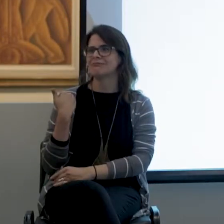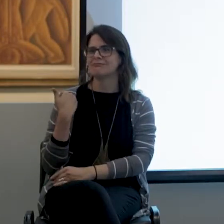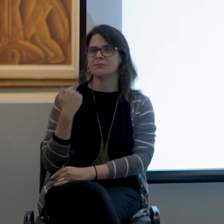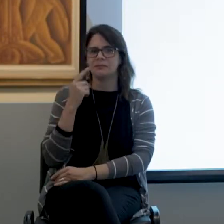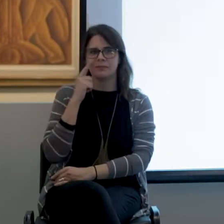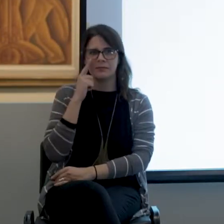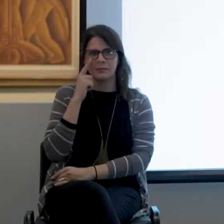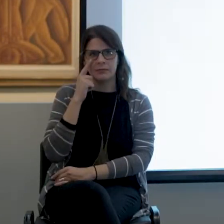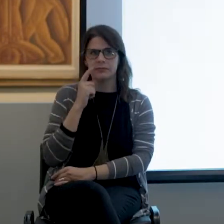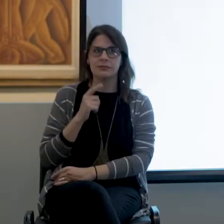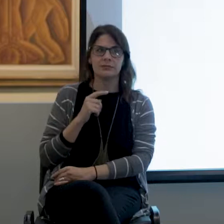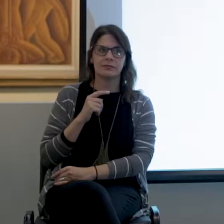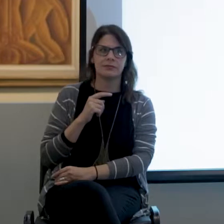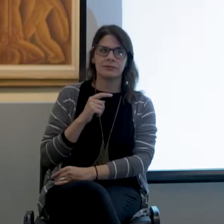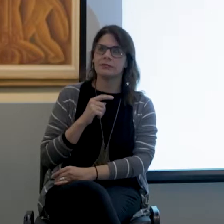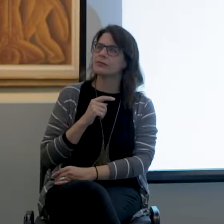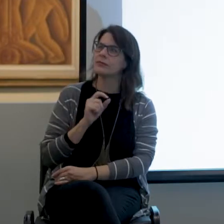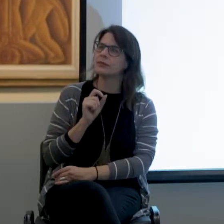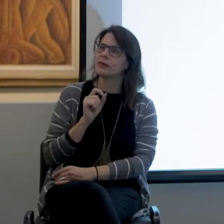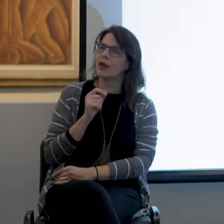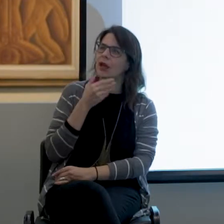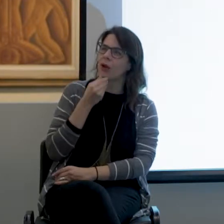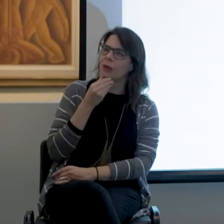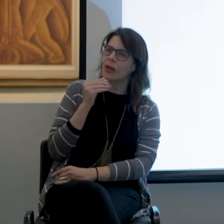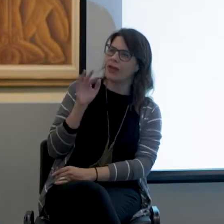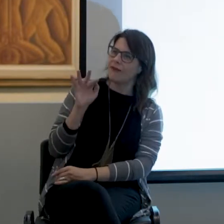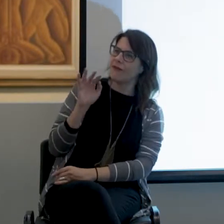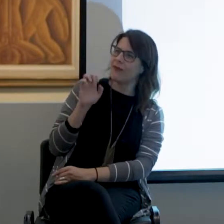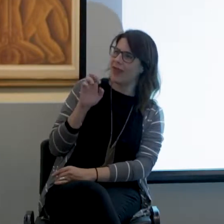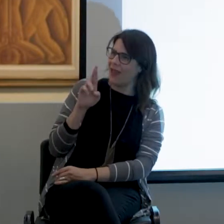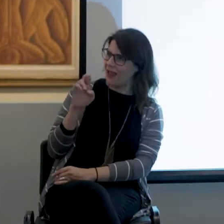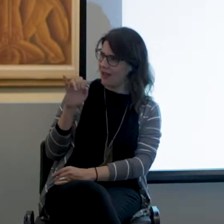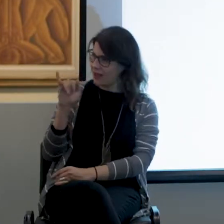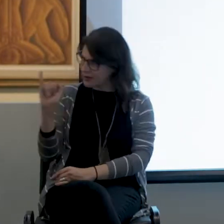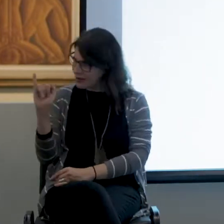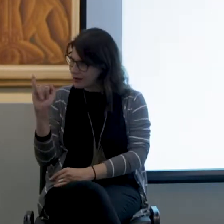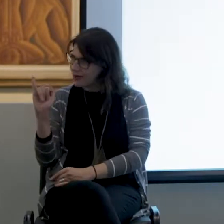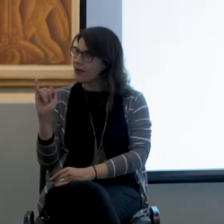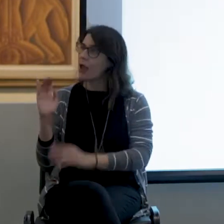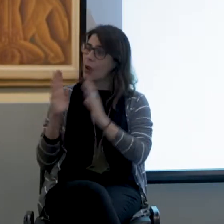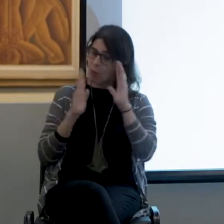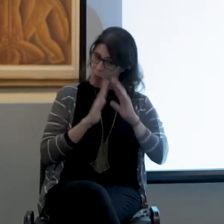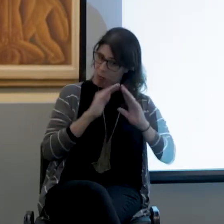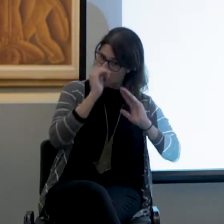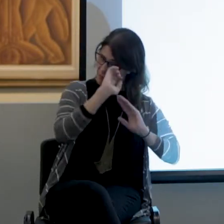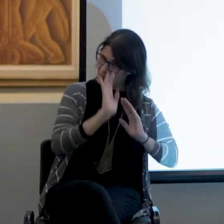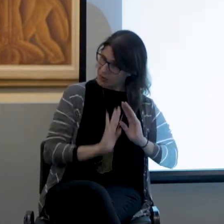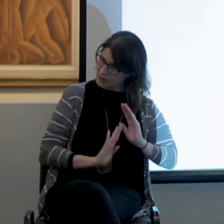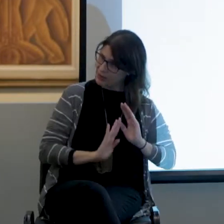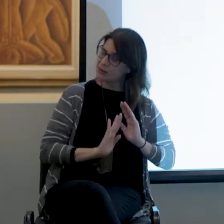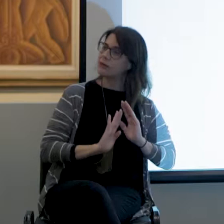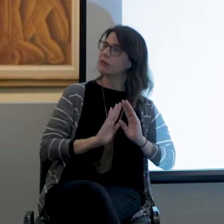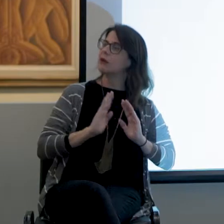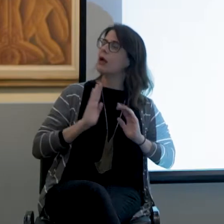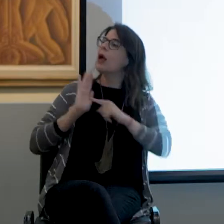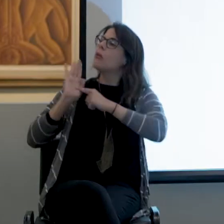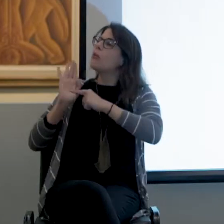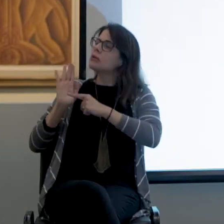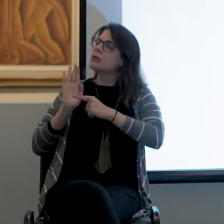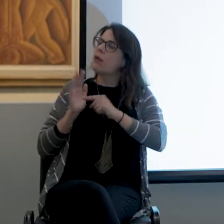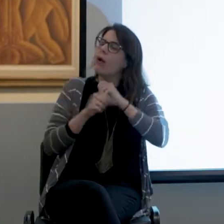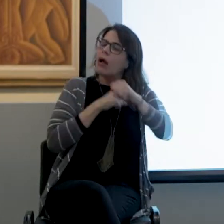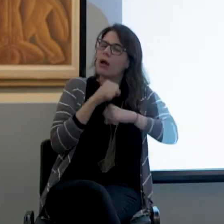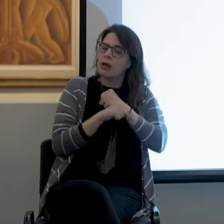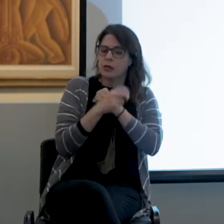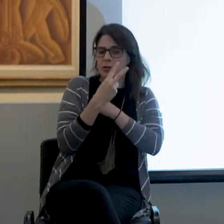estupendo, que morou no Brasil há muitos anos, que teve uma exposição em 2004 ali numa galeria particular, lá